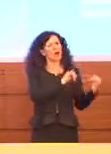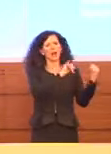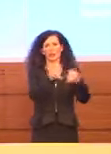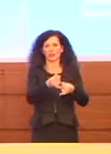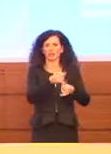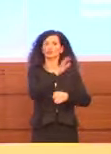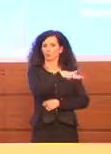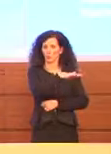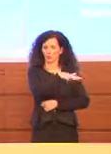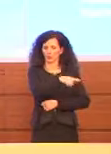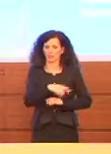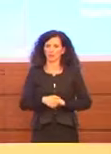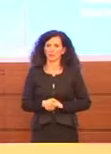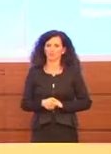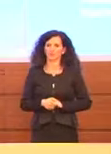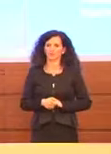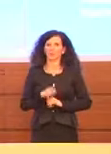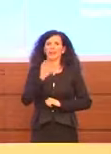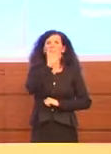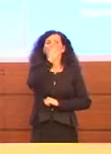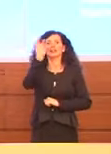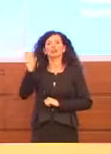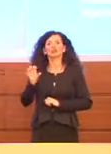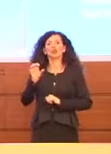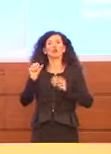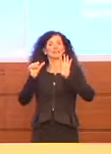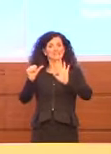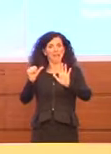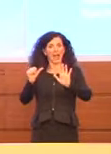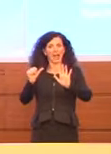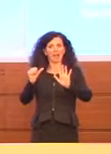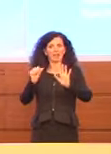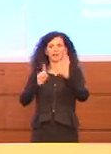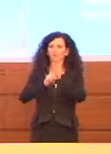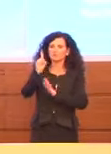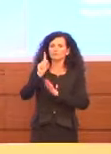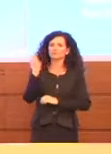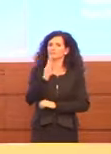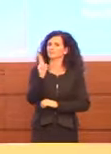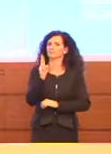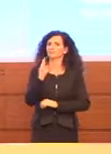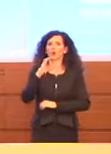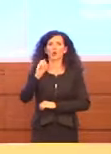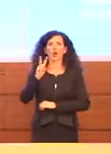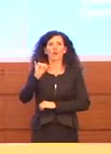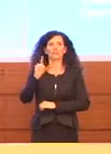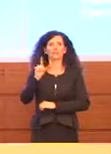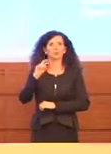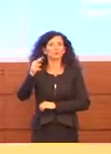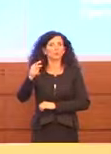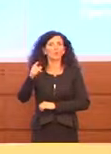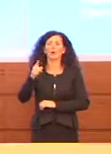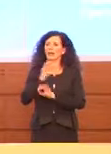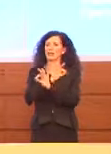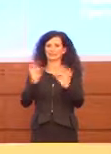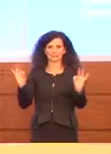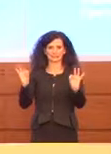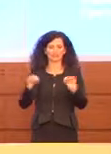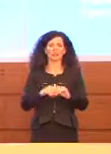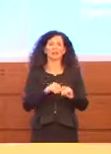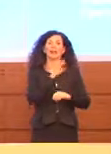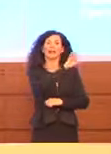abbiamo sei regioni che non riportano decessi per sars covi 2 abbiamo nove regioni